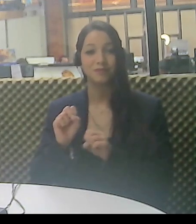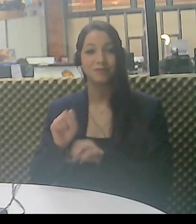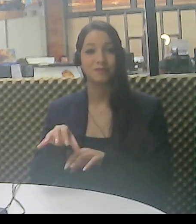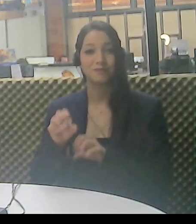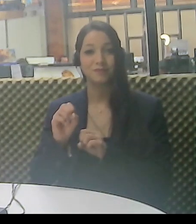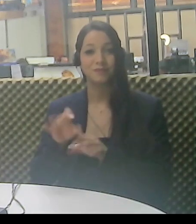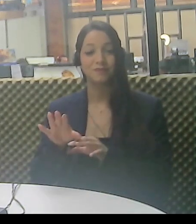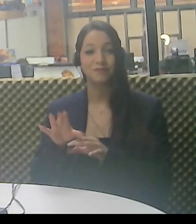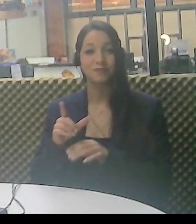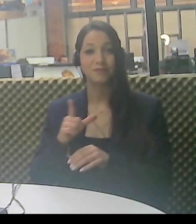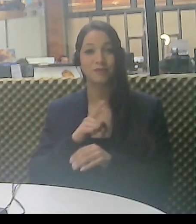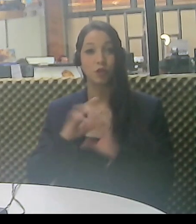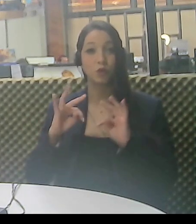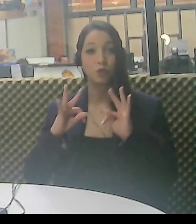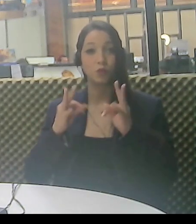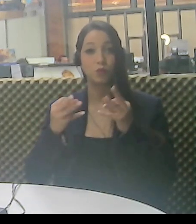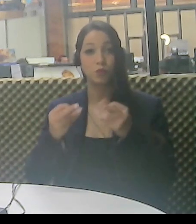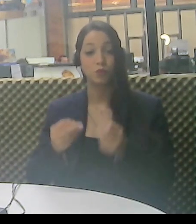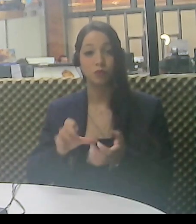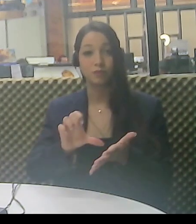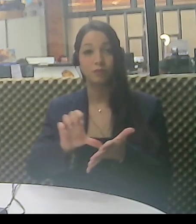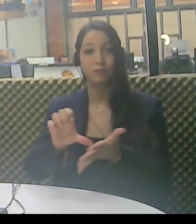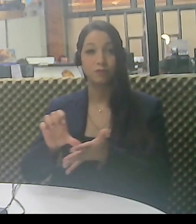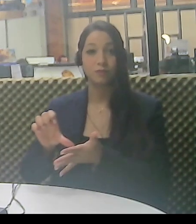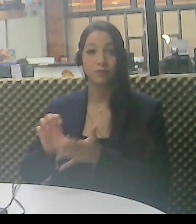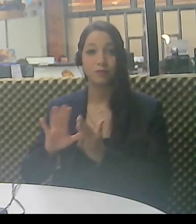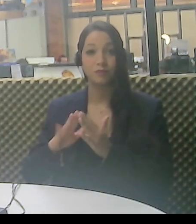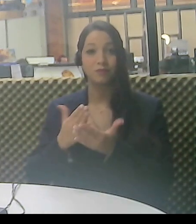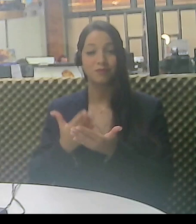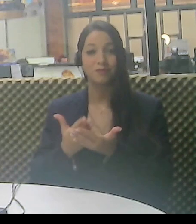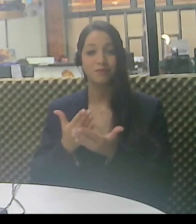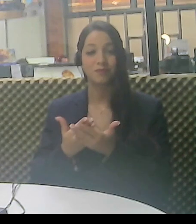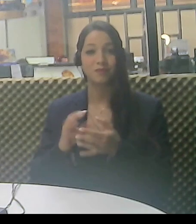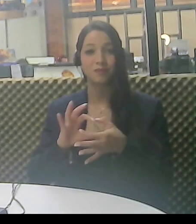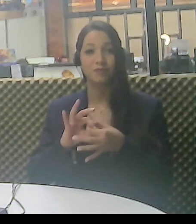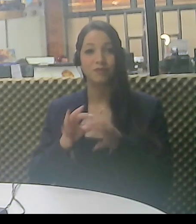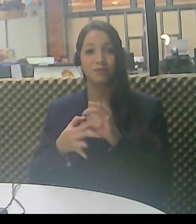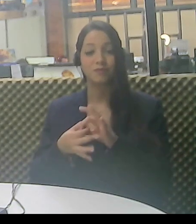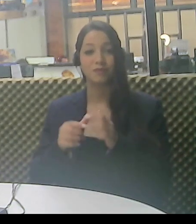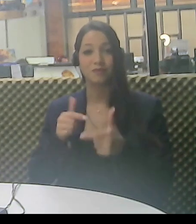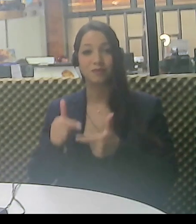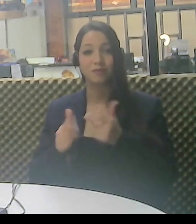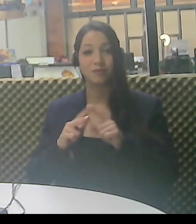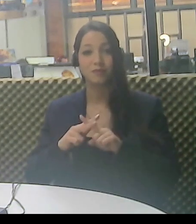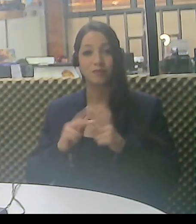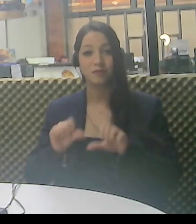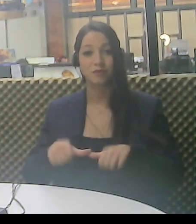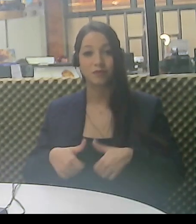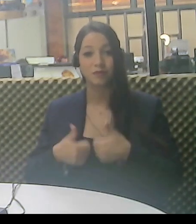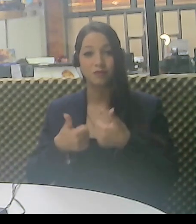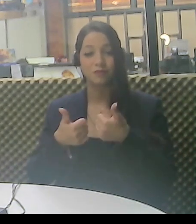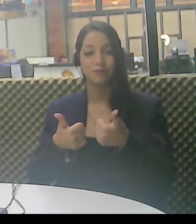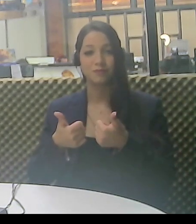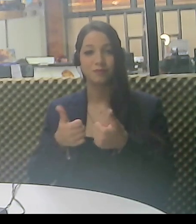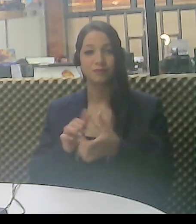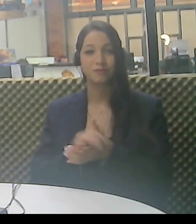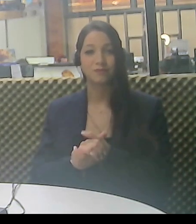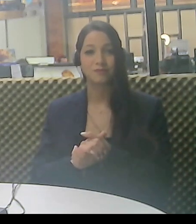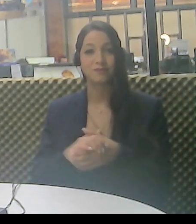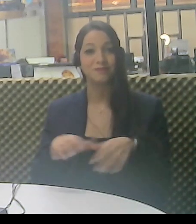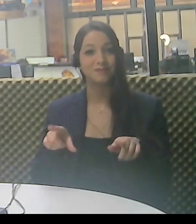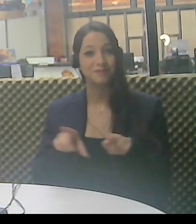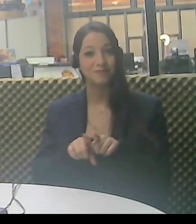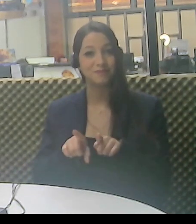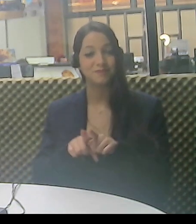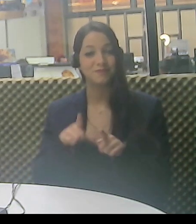Educação atende todas as unidades municipais de ensino e anexos com serviços de reforma e manutenção. Além disso,